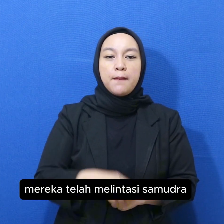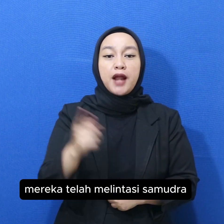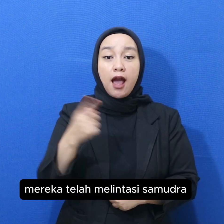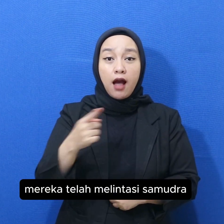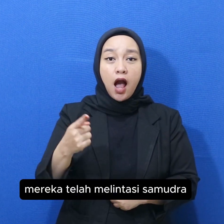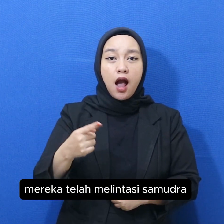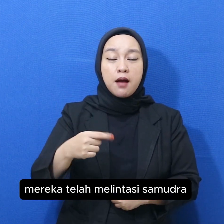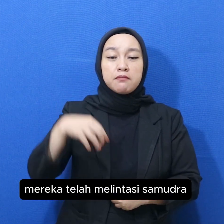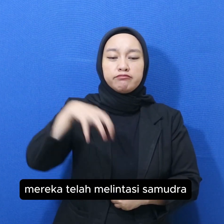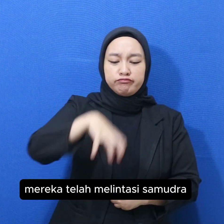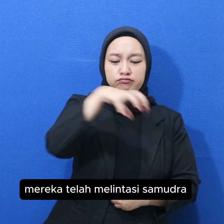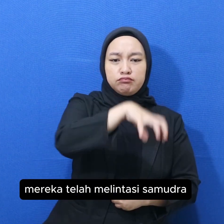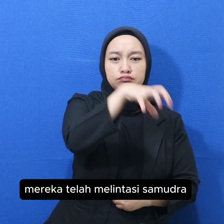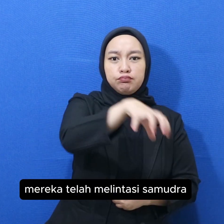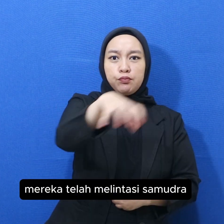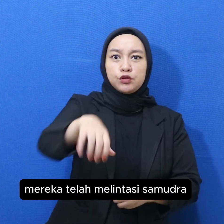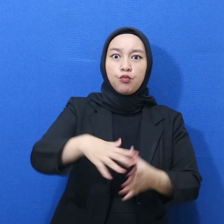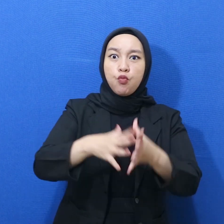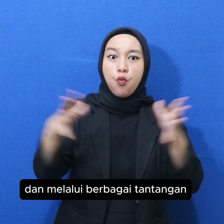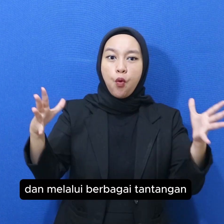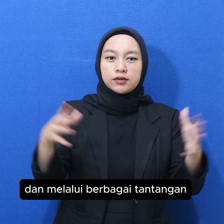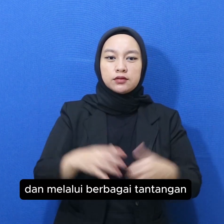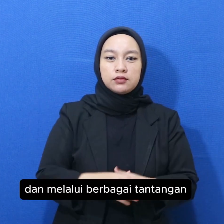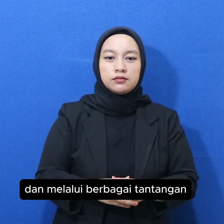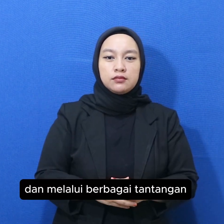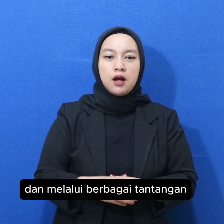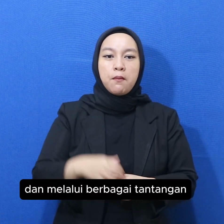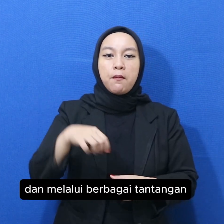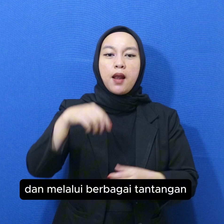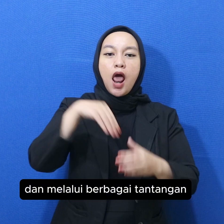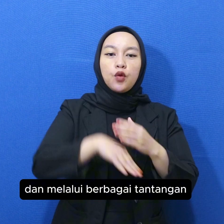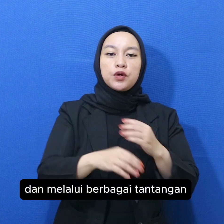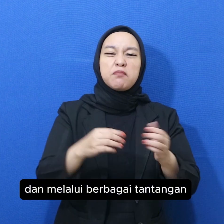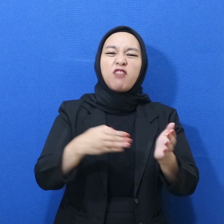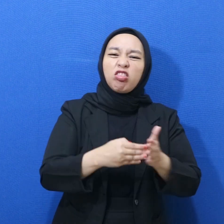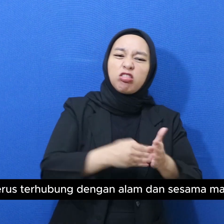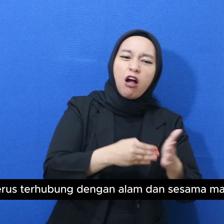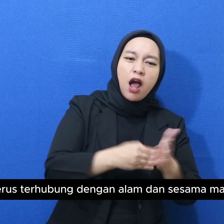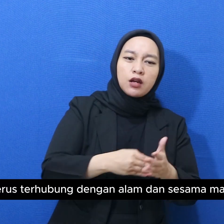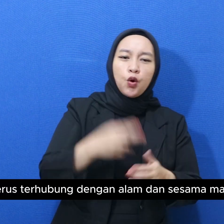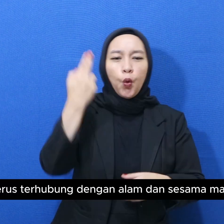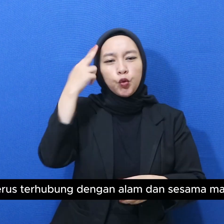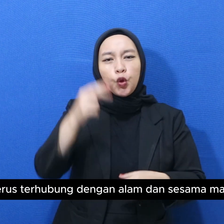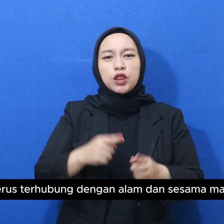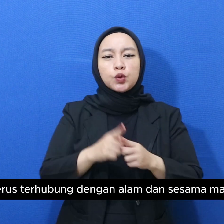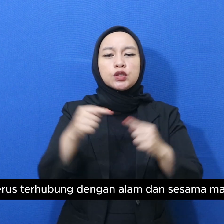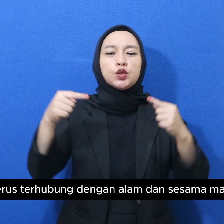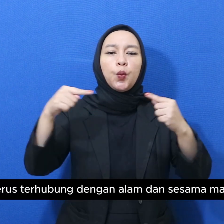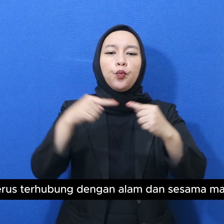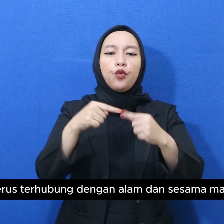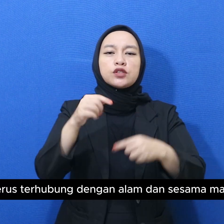melintasi samudra dan melalui berbagai tantangan untuk terus terhubung dengan alam dan sesama